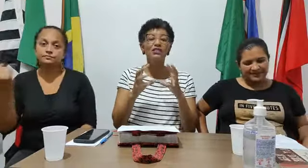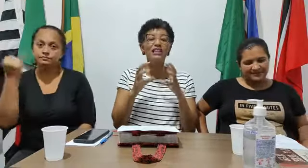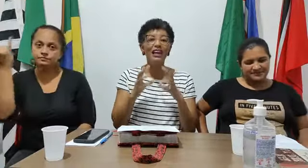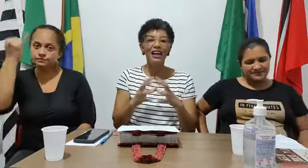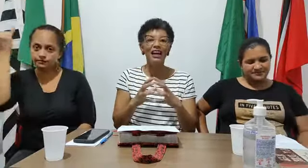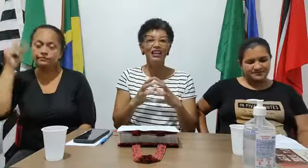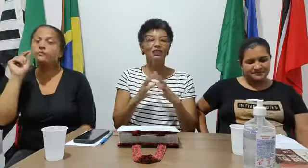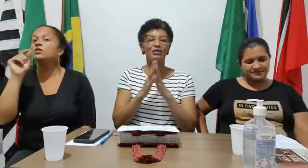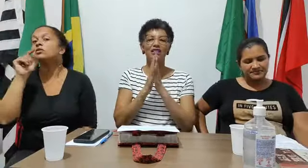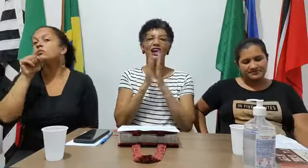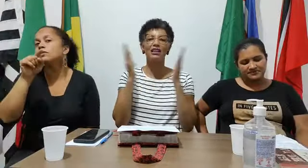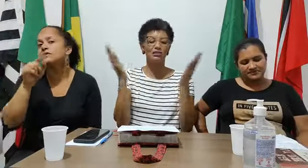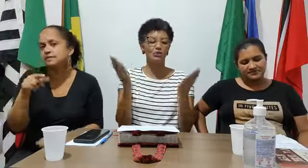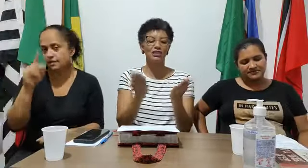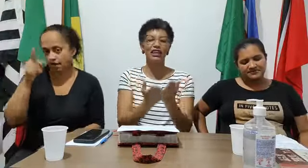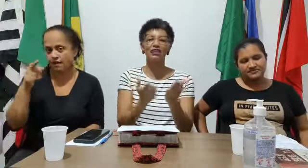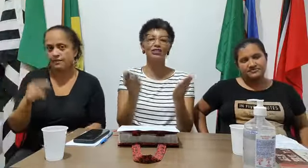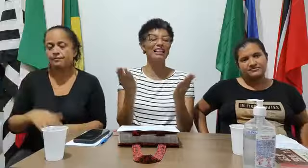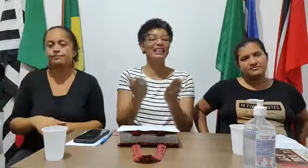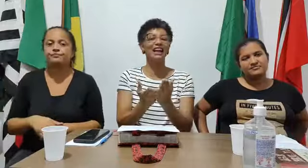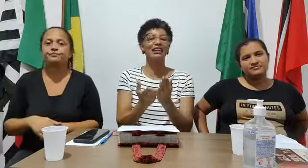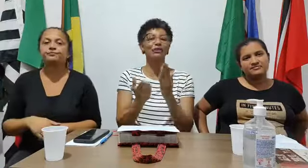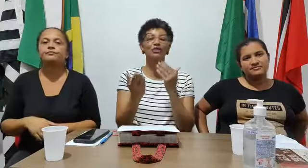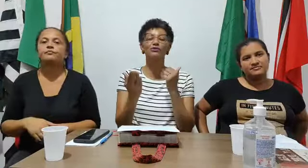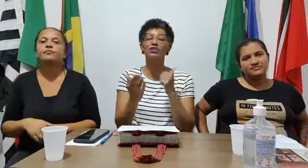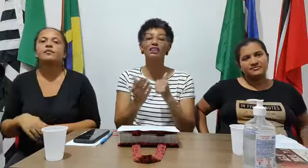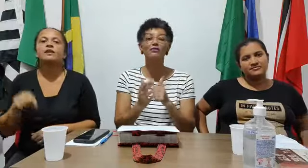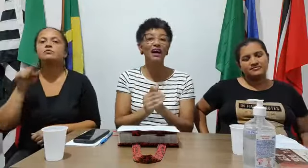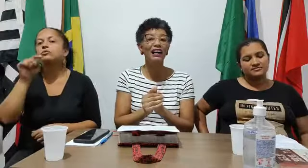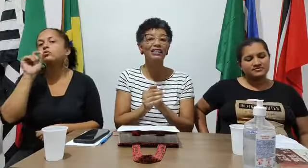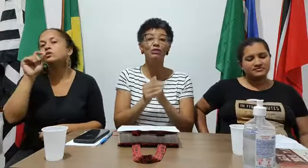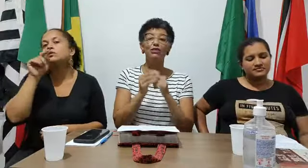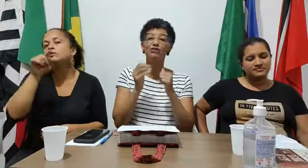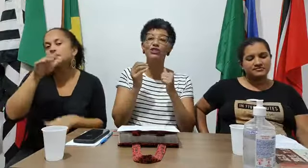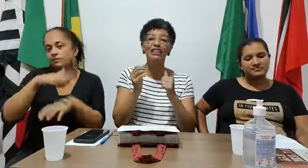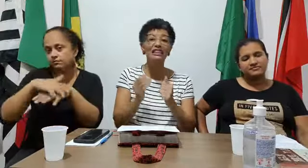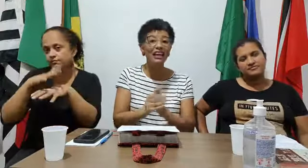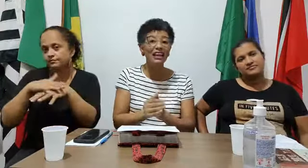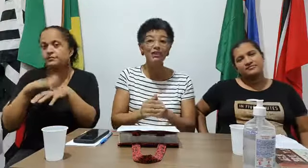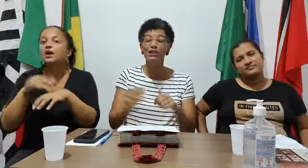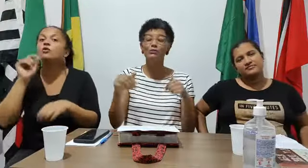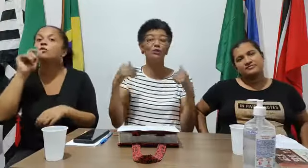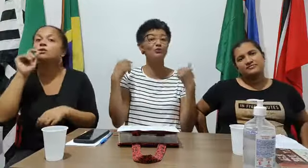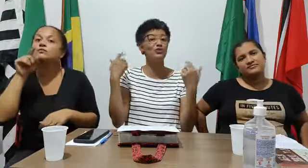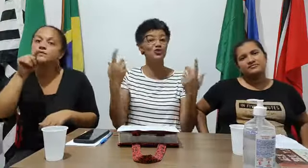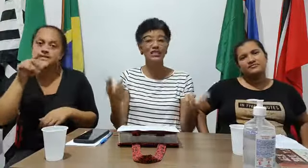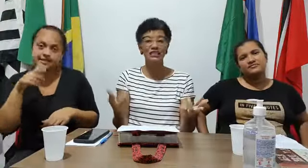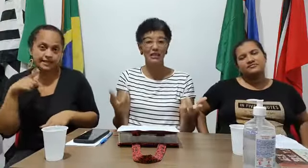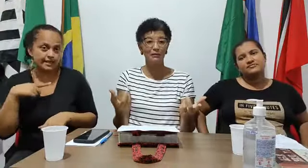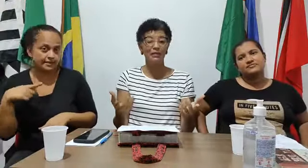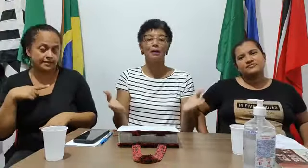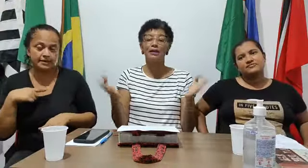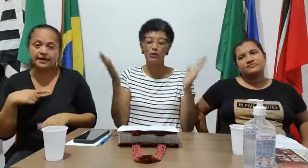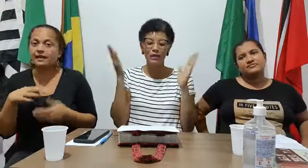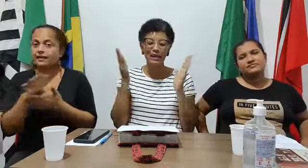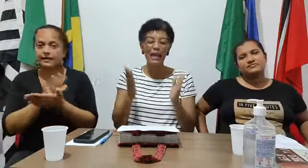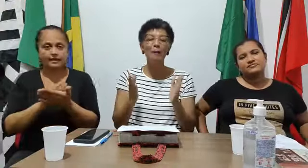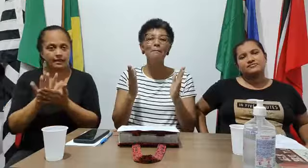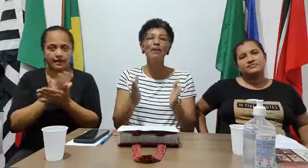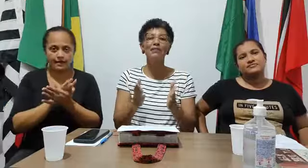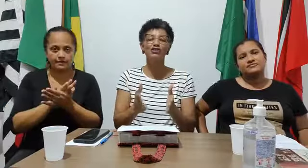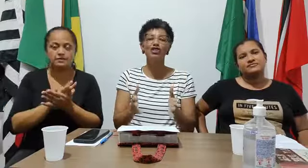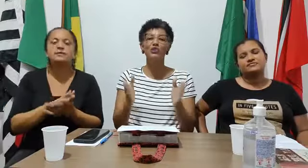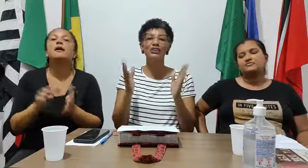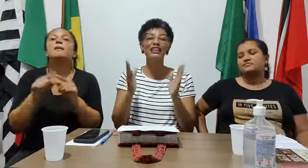que você é não está associado nem ligado ao que você faz, nem ao que você tem, nem ao que as pessoas dizem. Mas o que